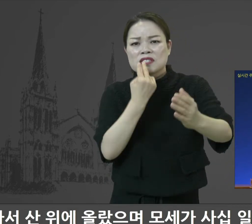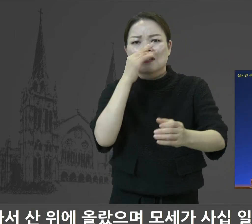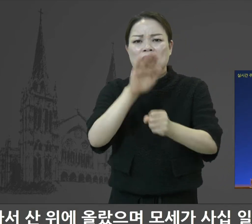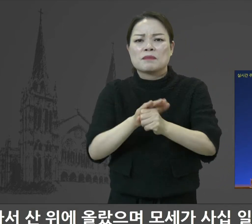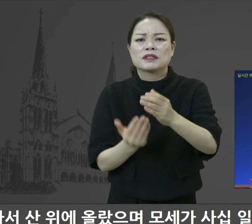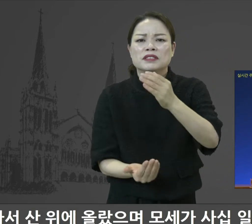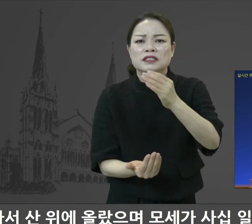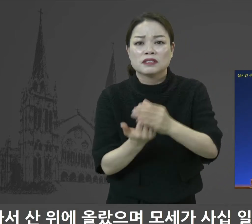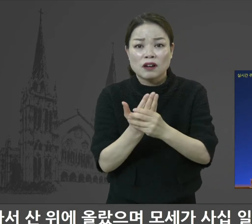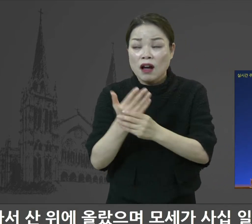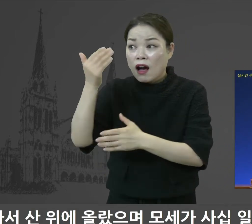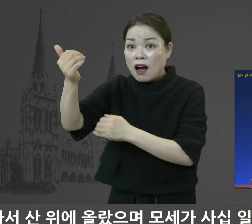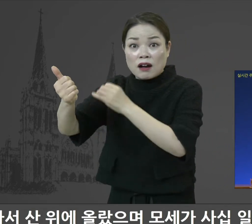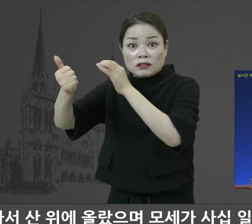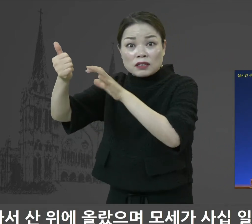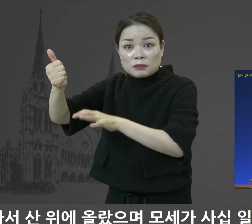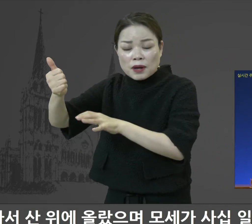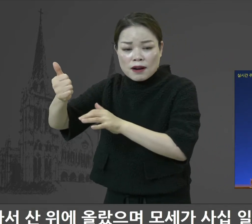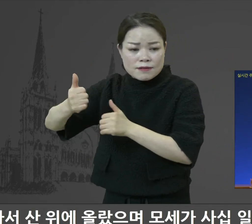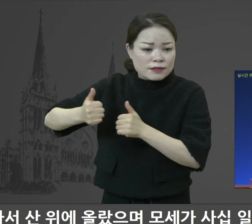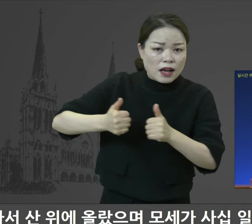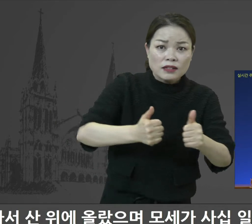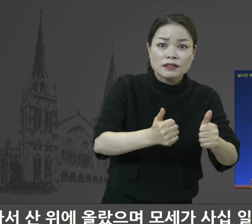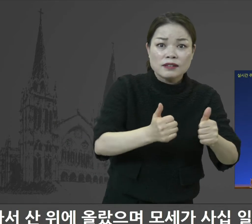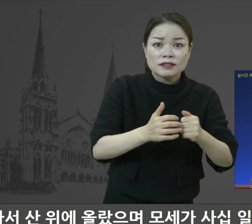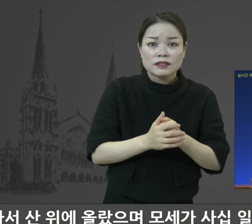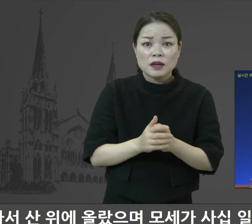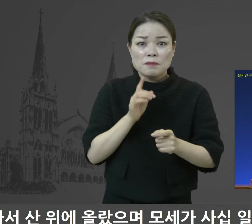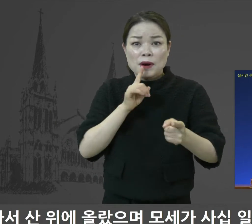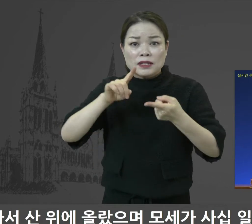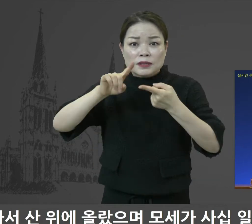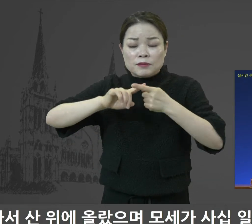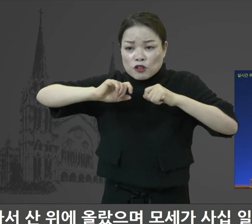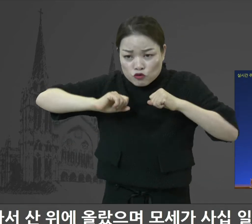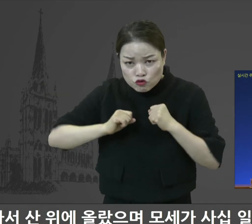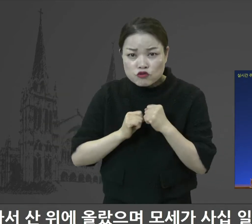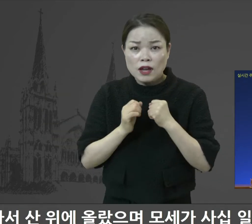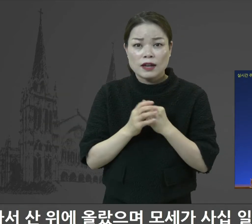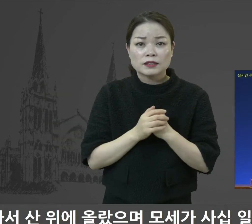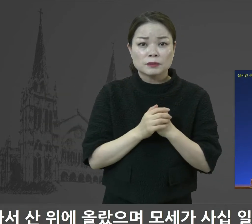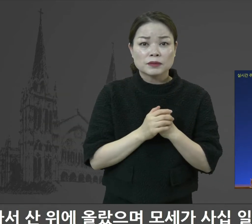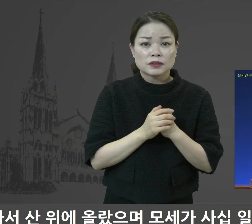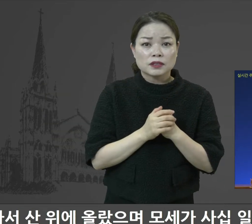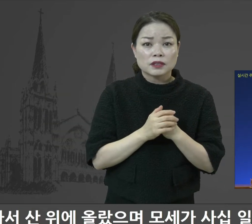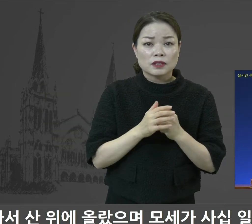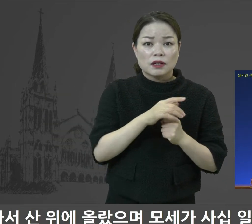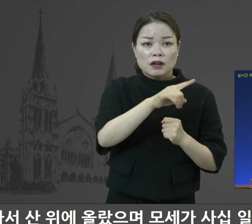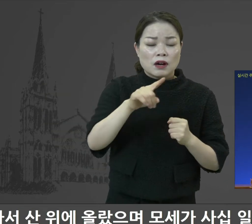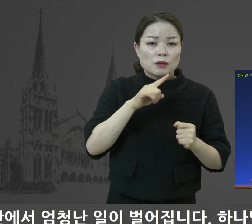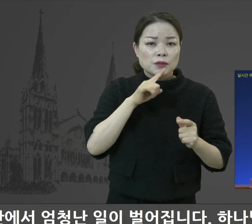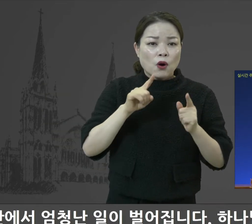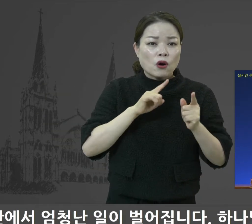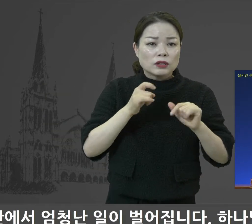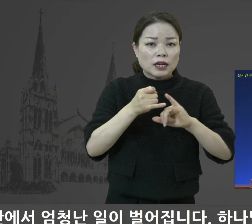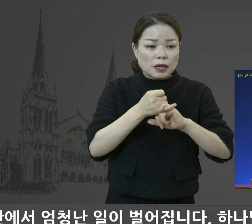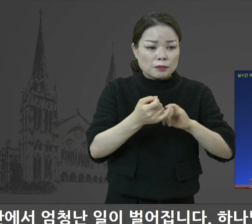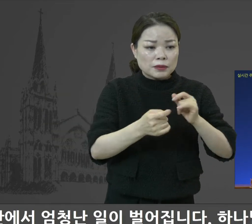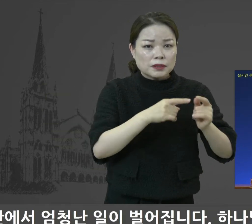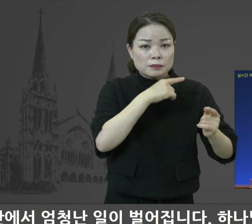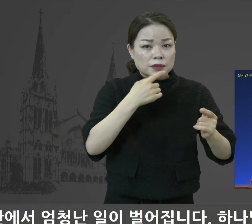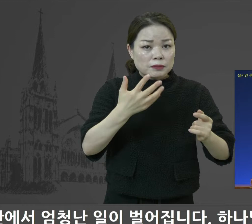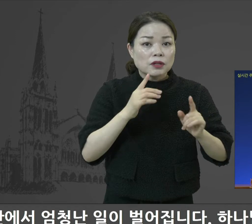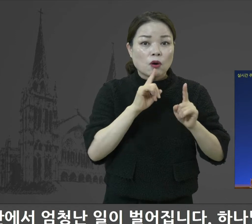하나님 앞에 하나님 따르겠습니다, 말씀 준행하겠습니다, 피로, 언약의 피로 뿌림을 받은